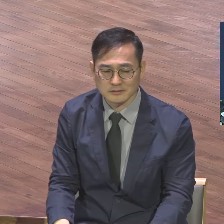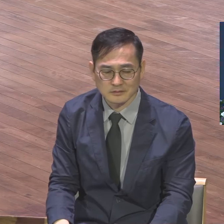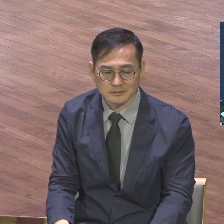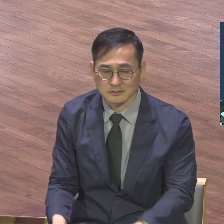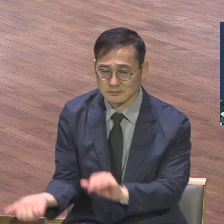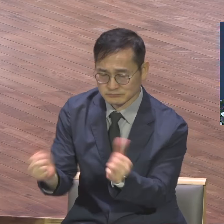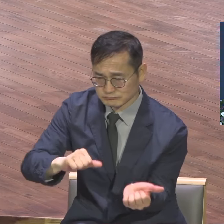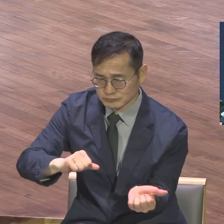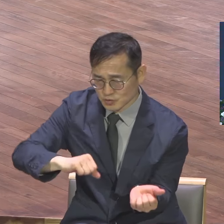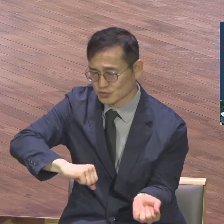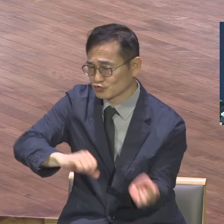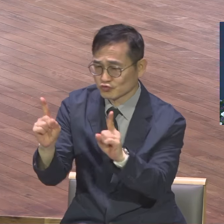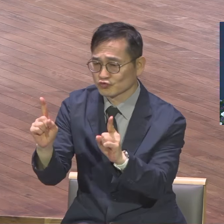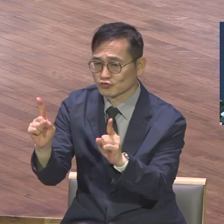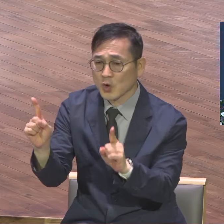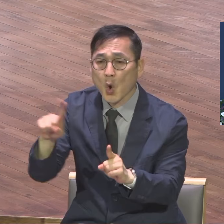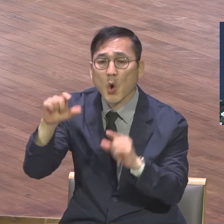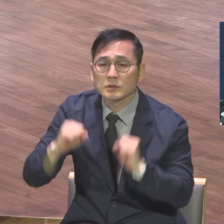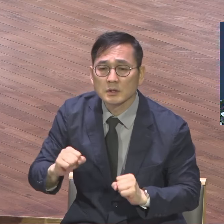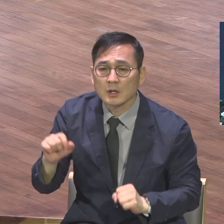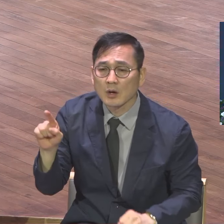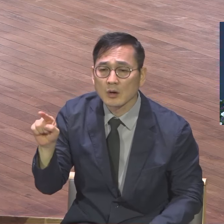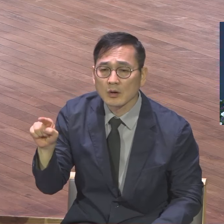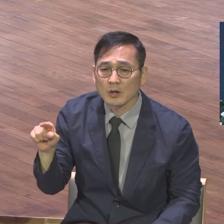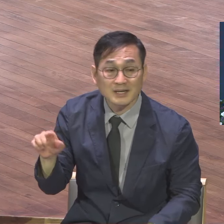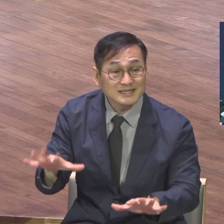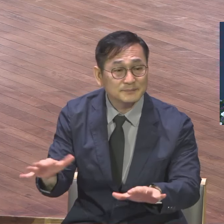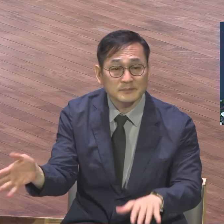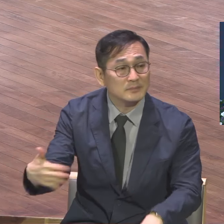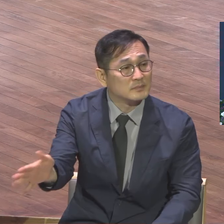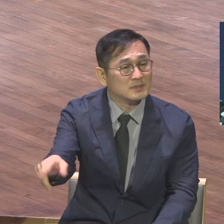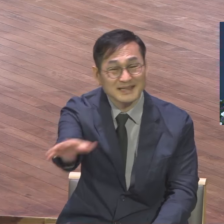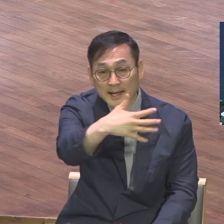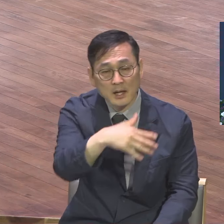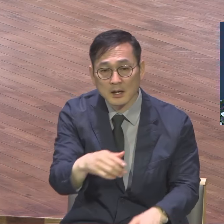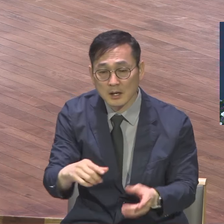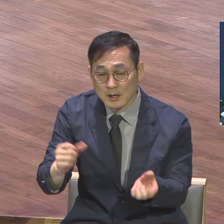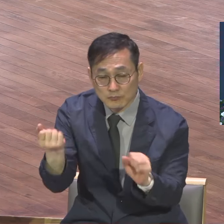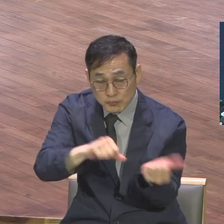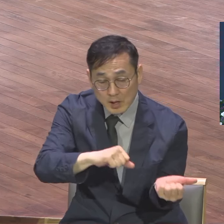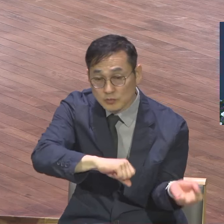3일 만에 부활하신 분이 어디 있냐고, 어느 교주가 있냐고요.